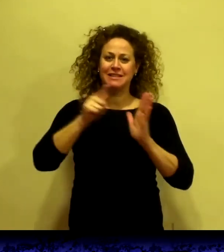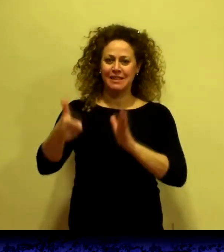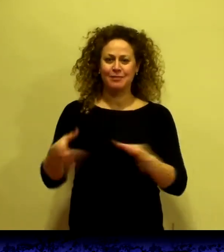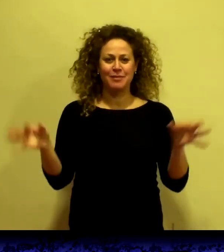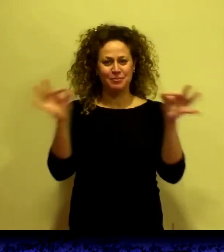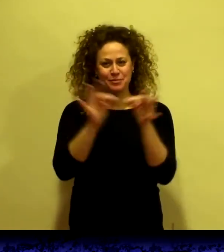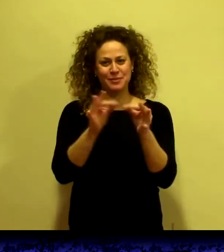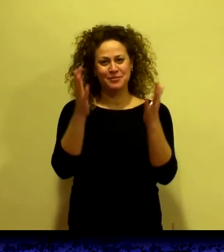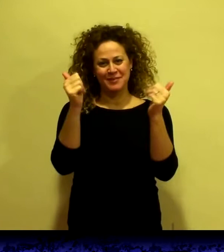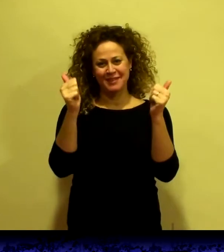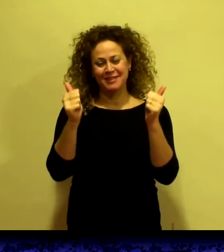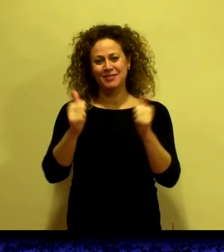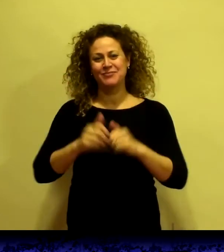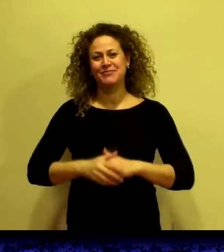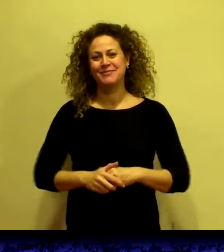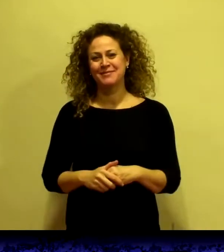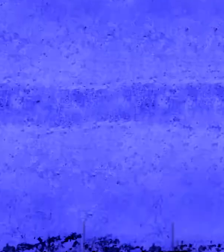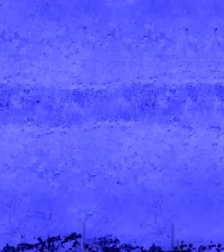Alla ciao. Prossima. Ciao.